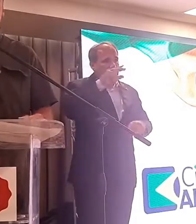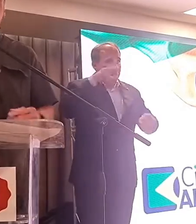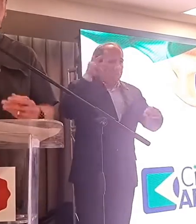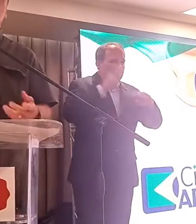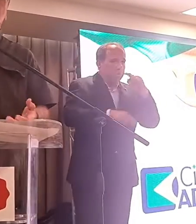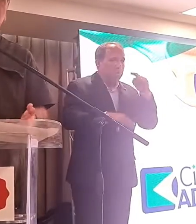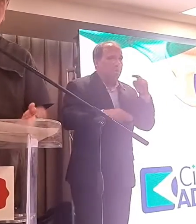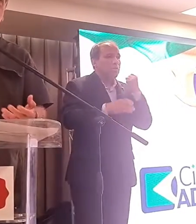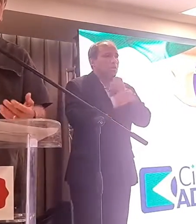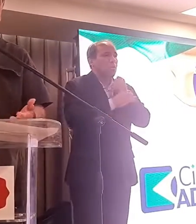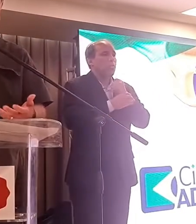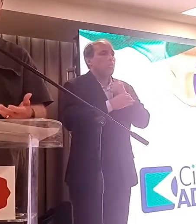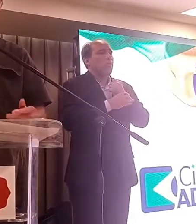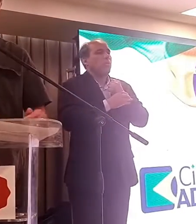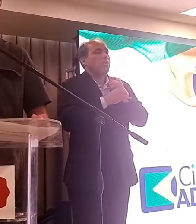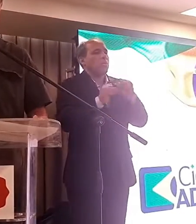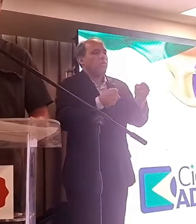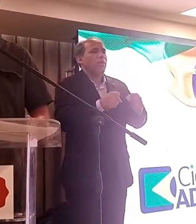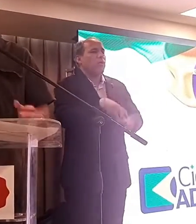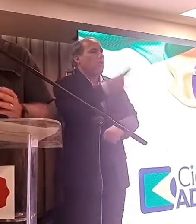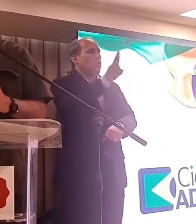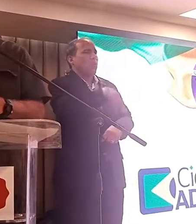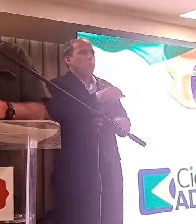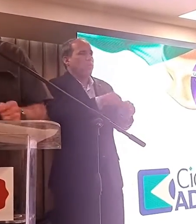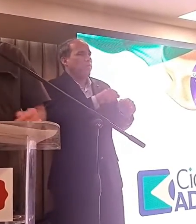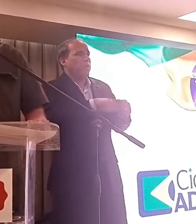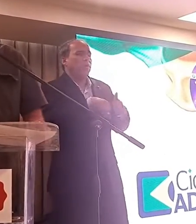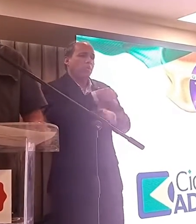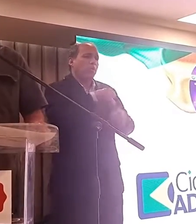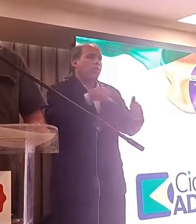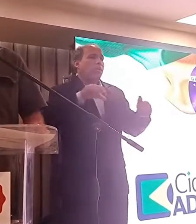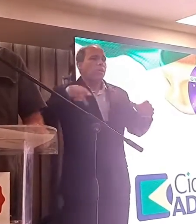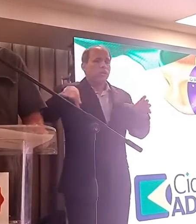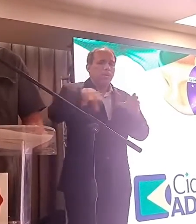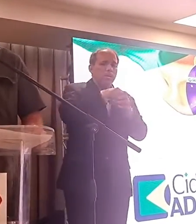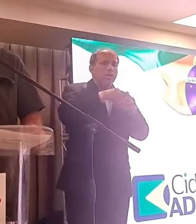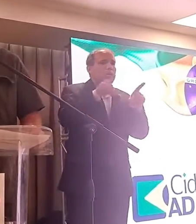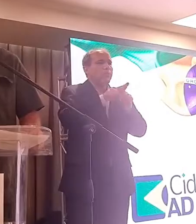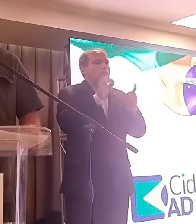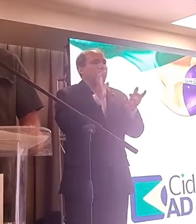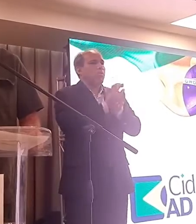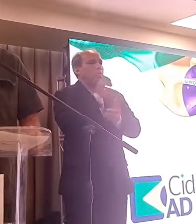acabamos. Ainda colocamos as marisqueiras, aquelas mulheres que catam aí